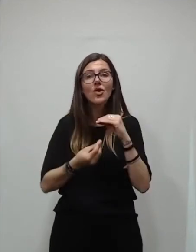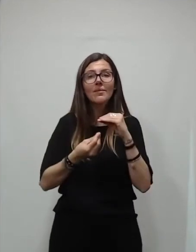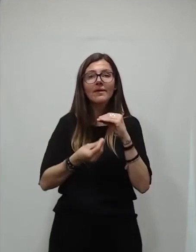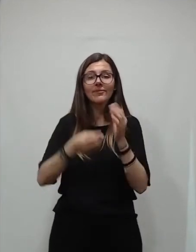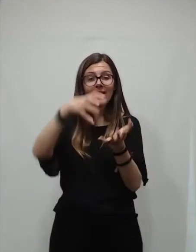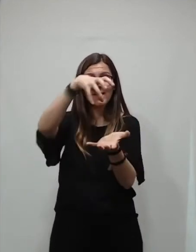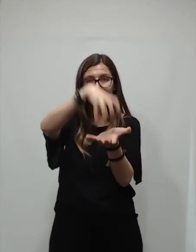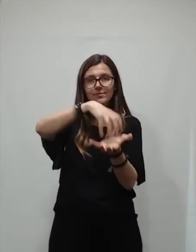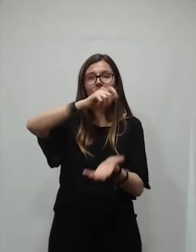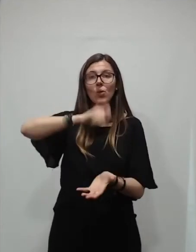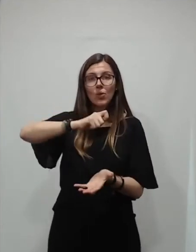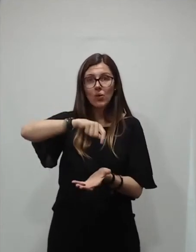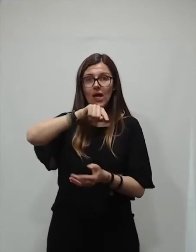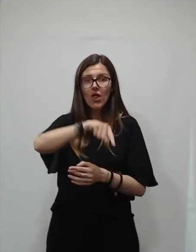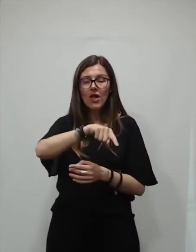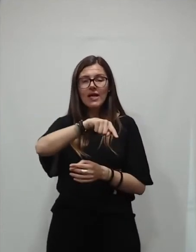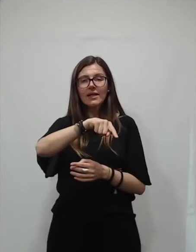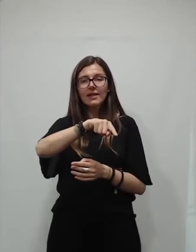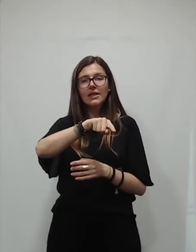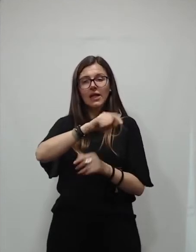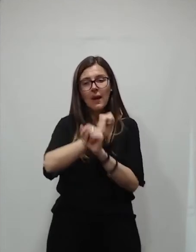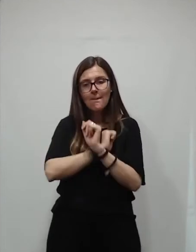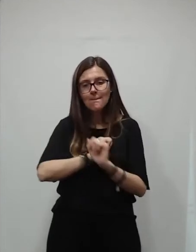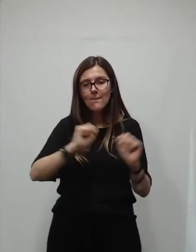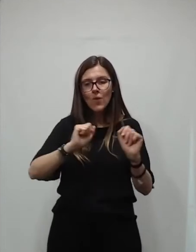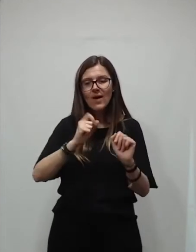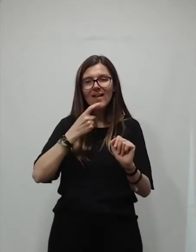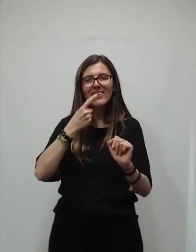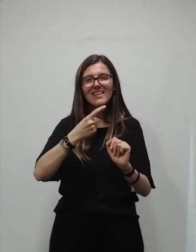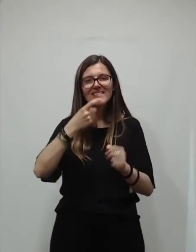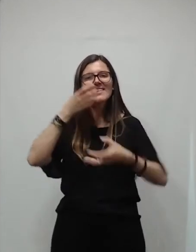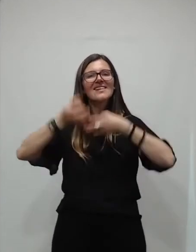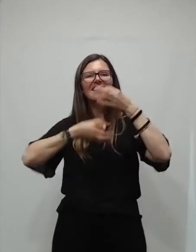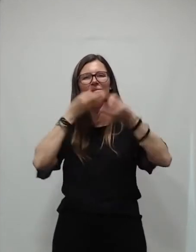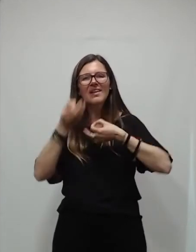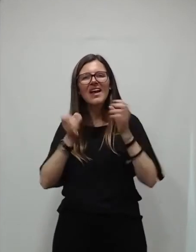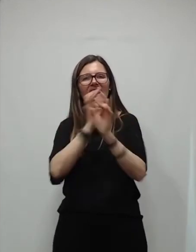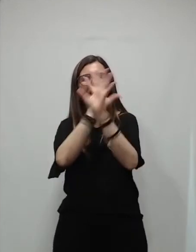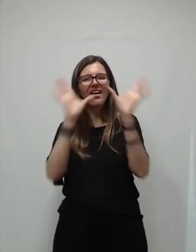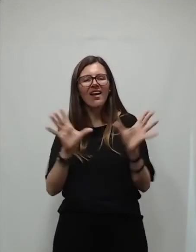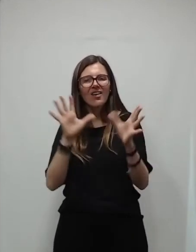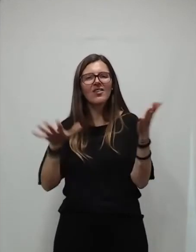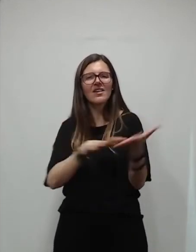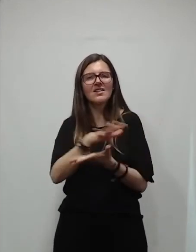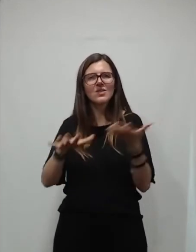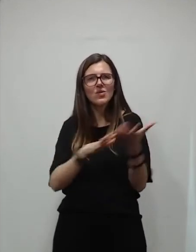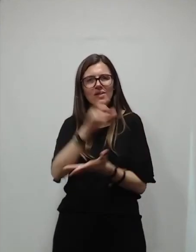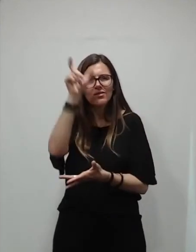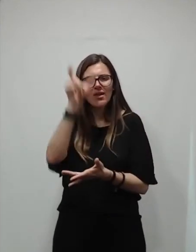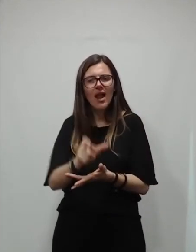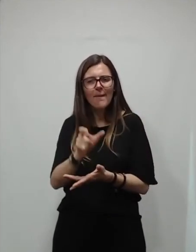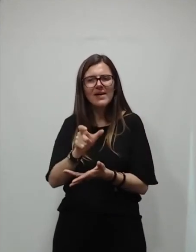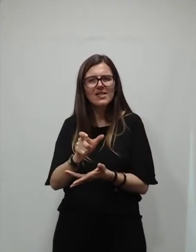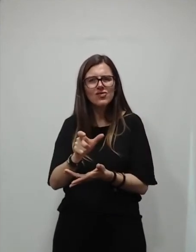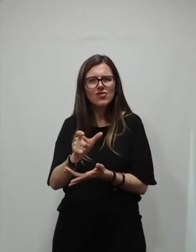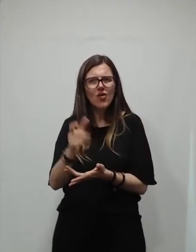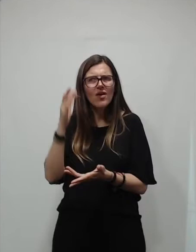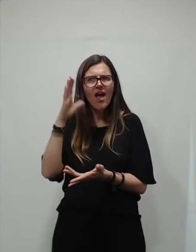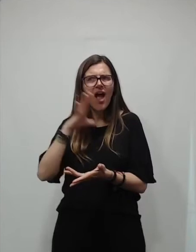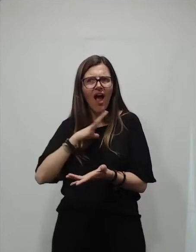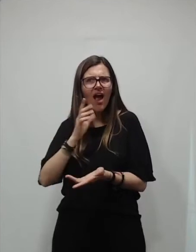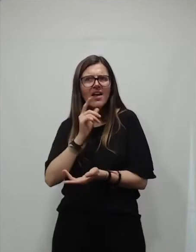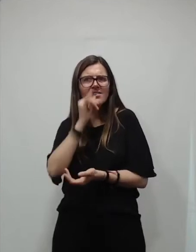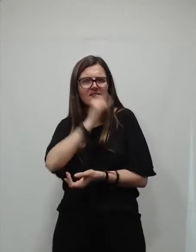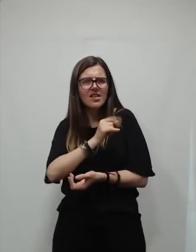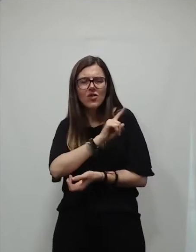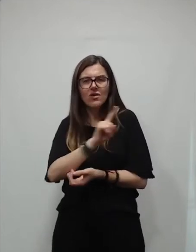juzgados establecer límites a las medidas de seguridad curativas, tomando el paradigma de derechos humanos que establece tanto